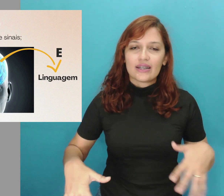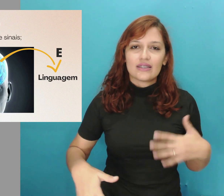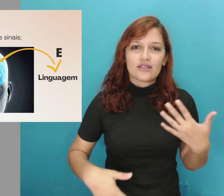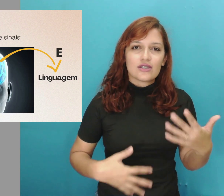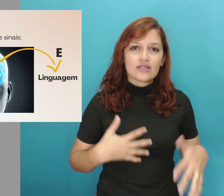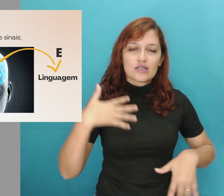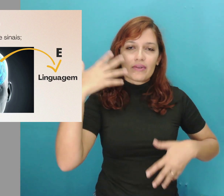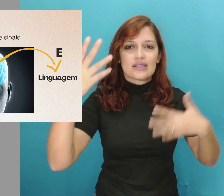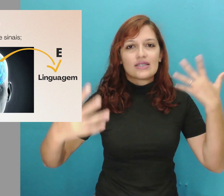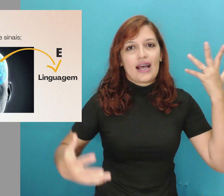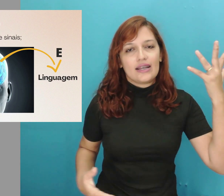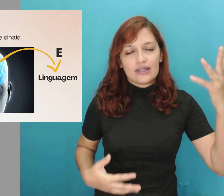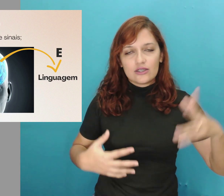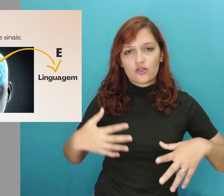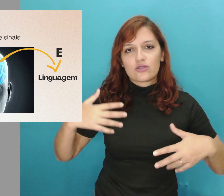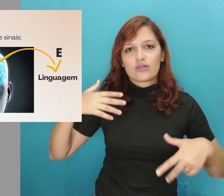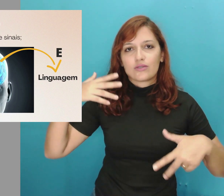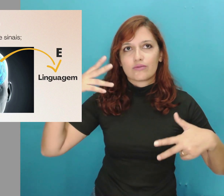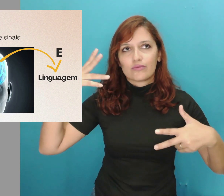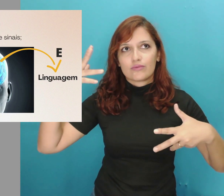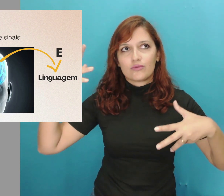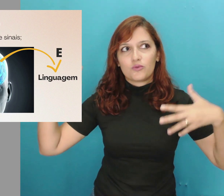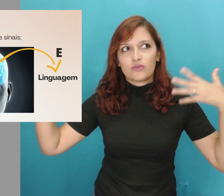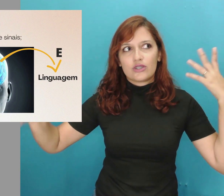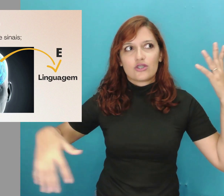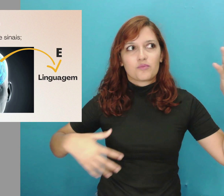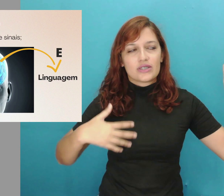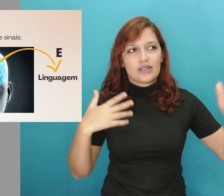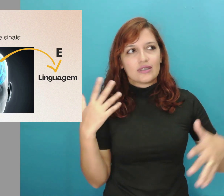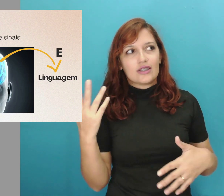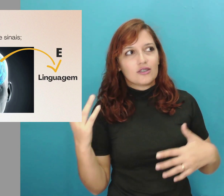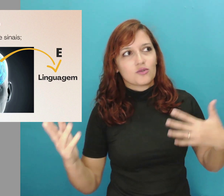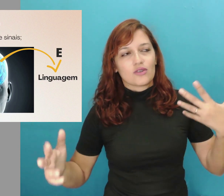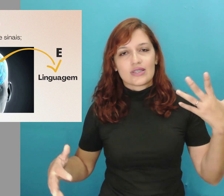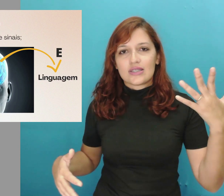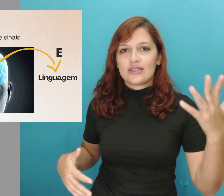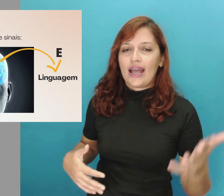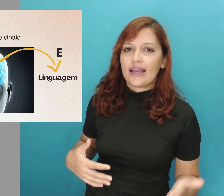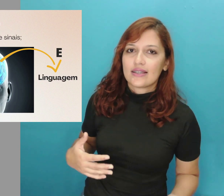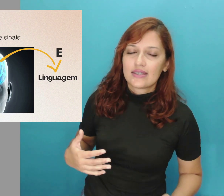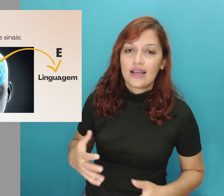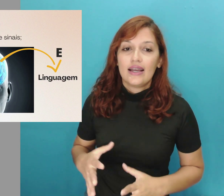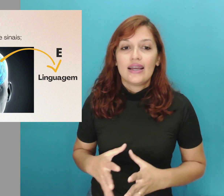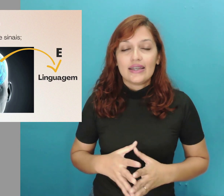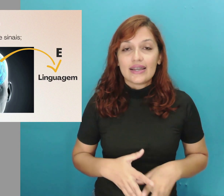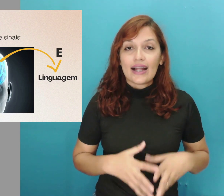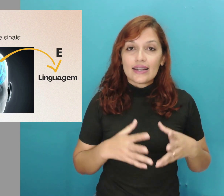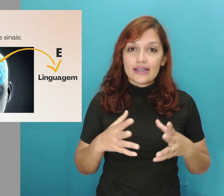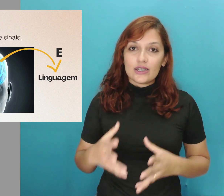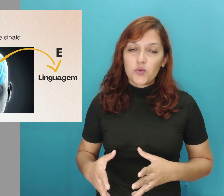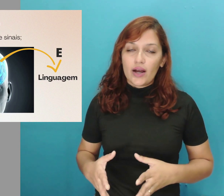de a gente expressar, né, o que estamos sentindo, nossas ideias. E a língua é